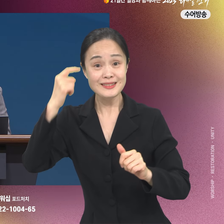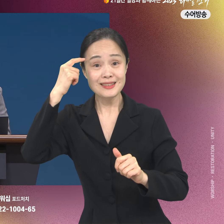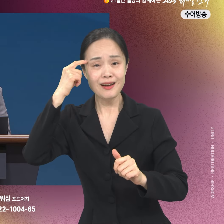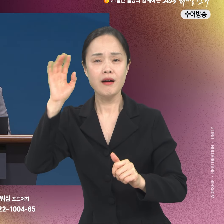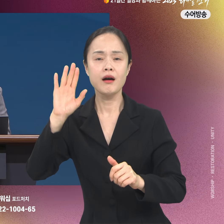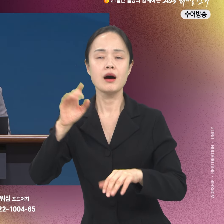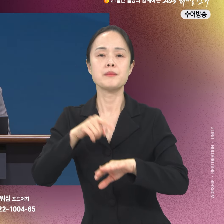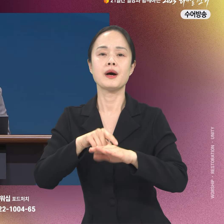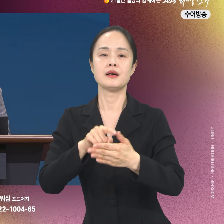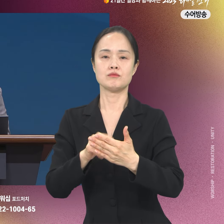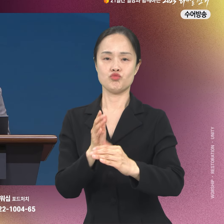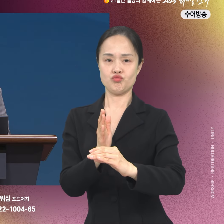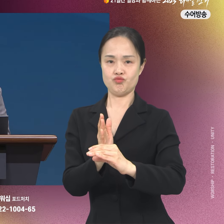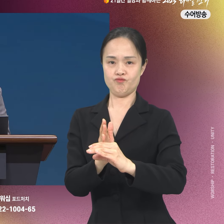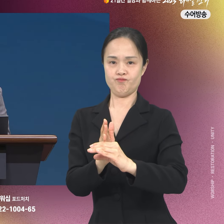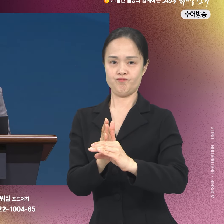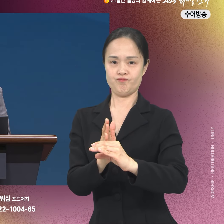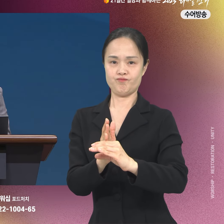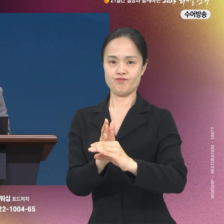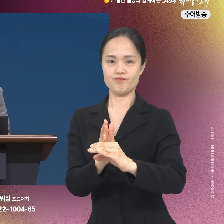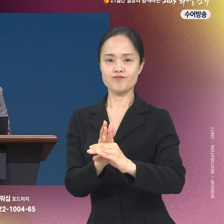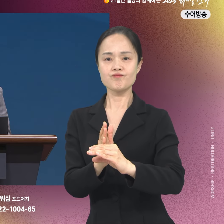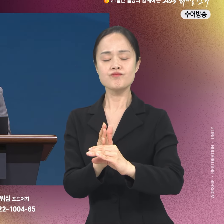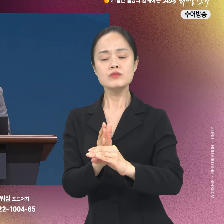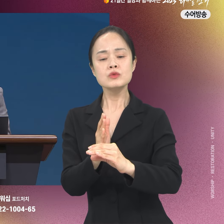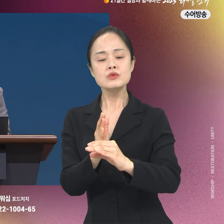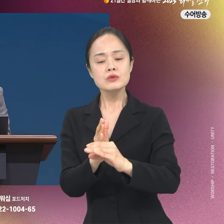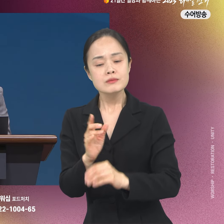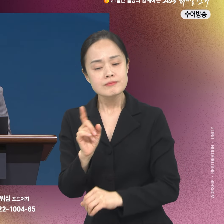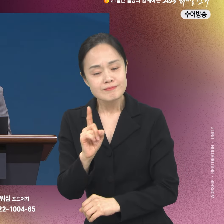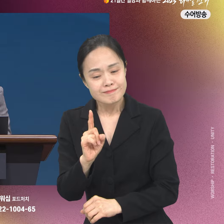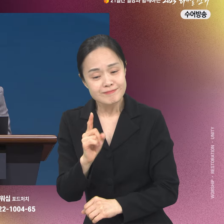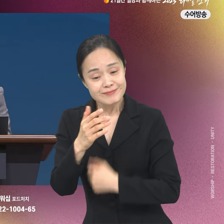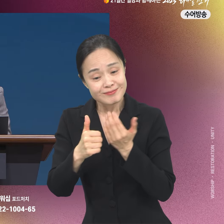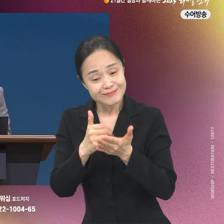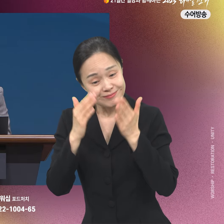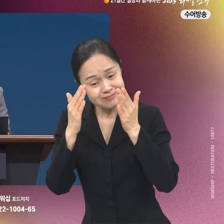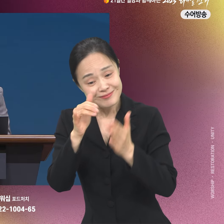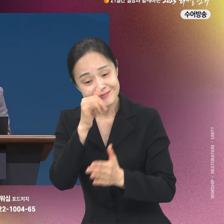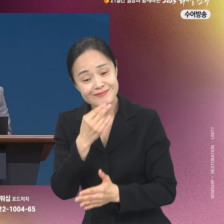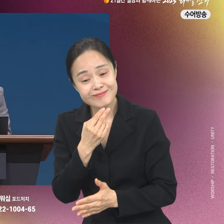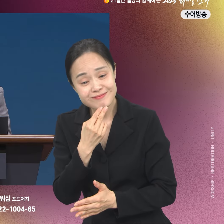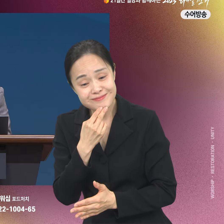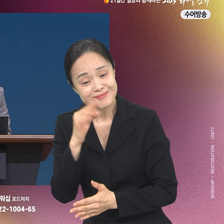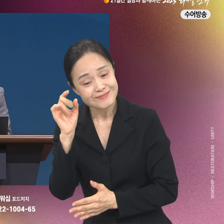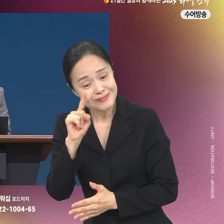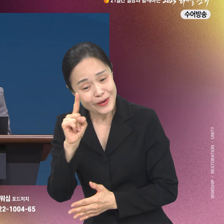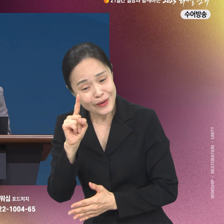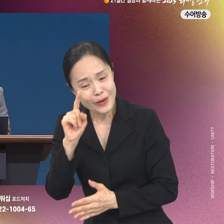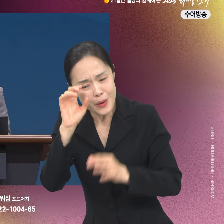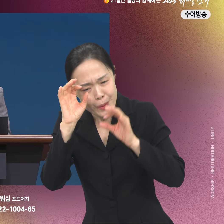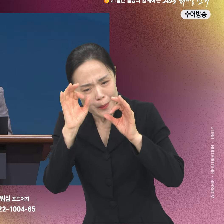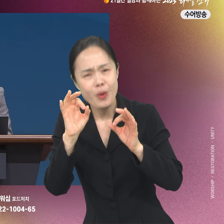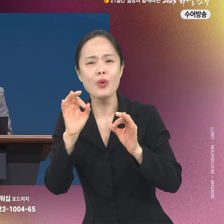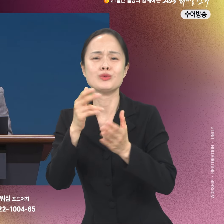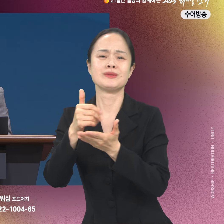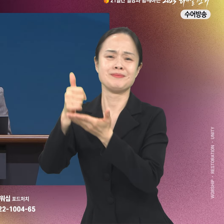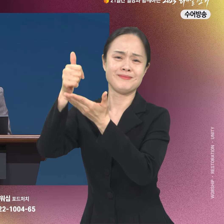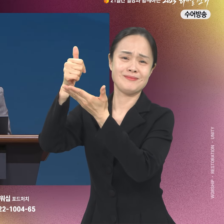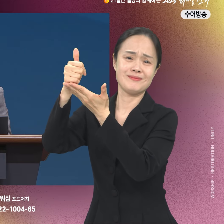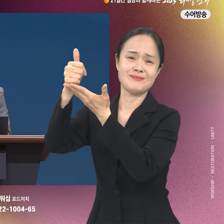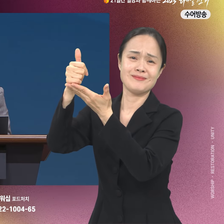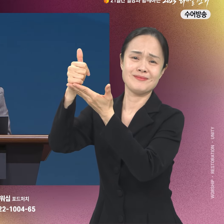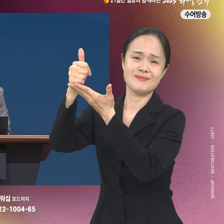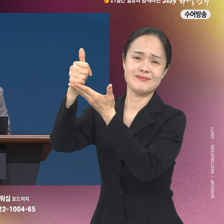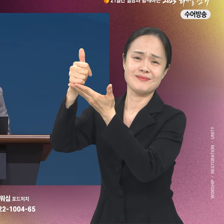마음속에 계속 하나님을 경외하는 마음을 가지고 그 안에 저를 두고 있는지가 훨씬